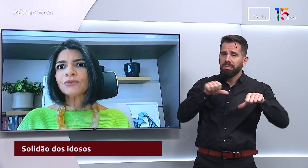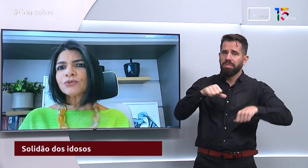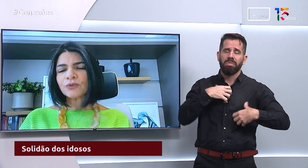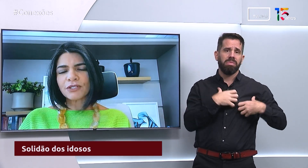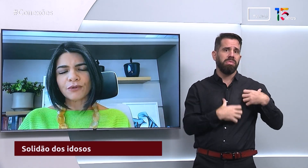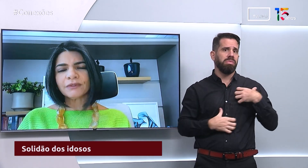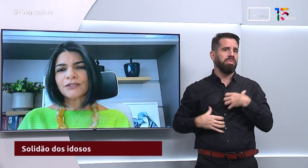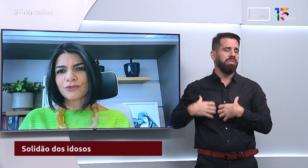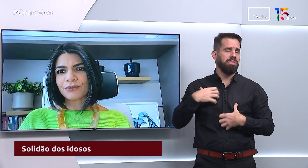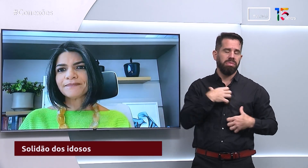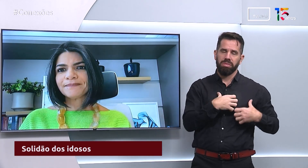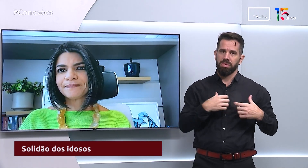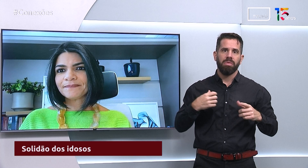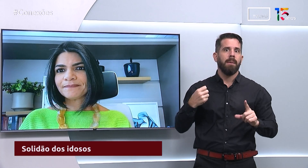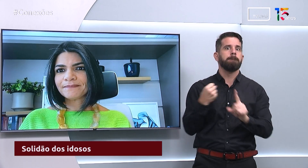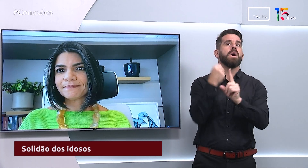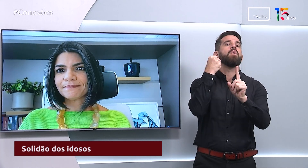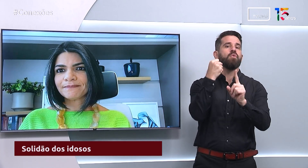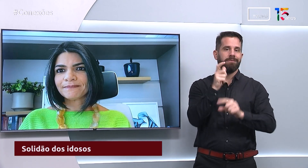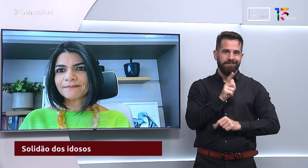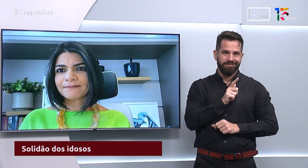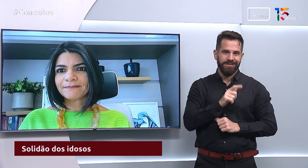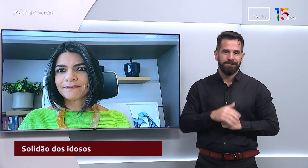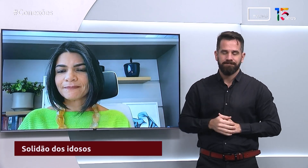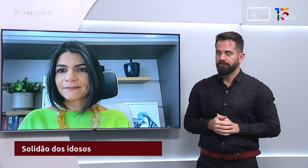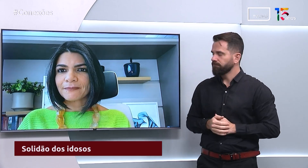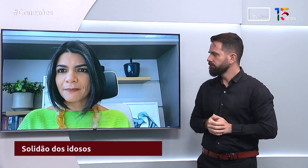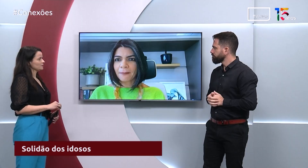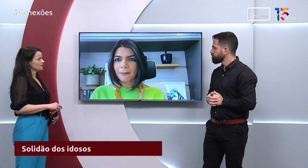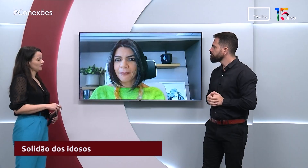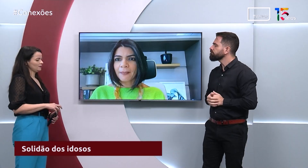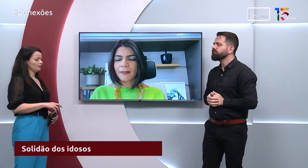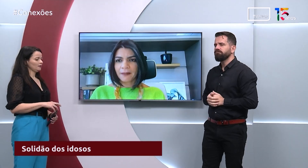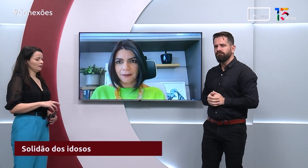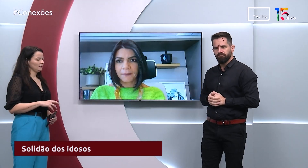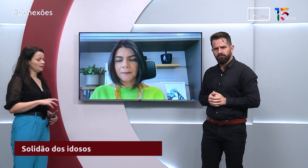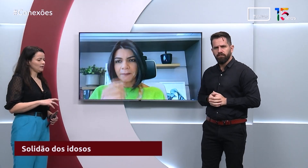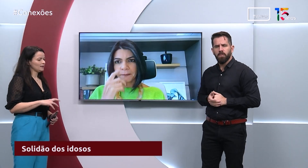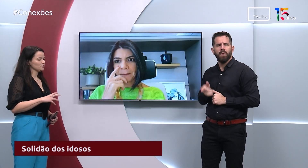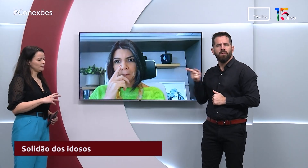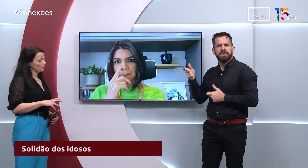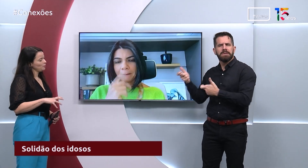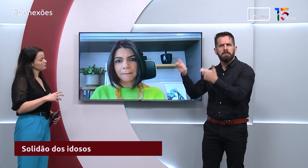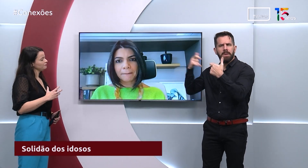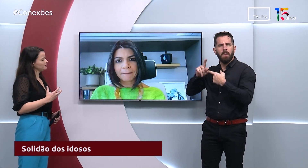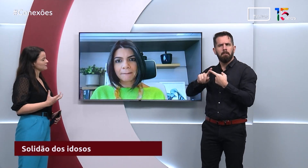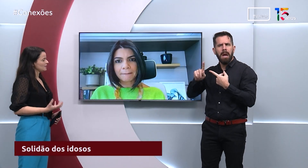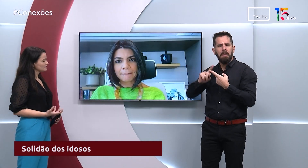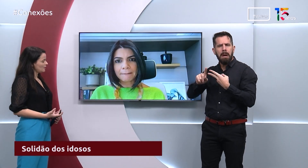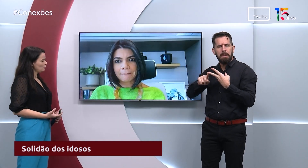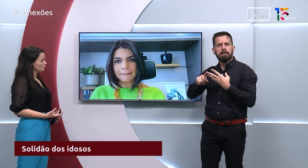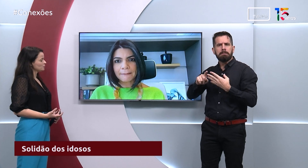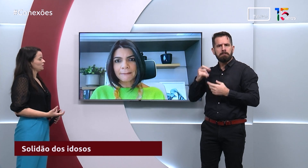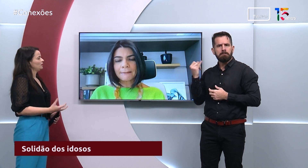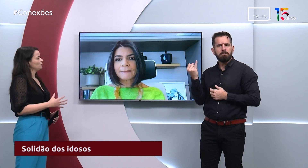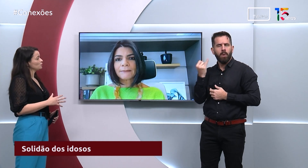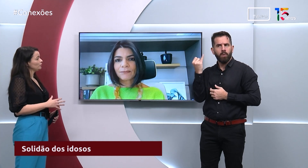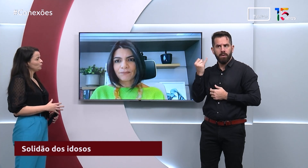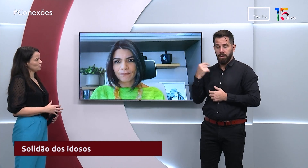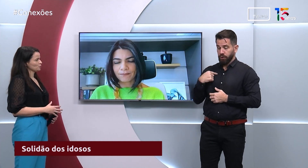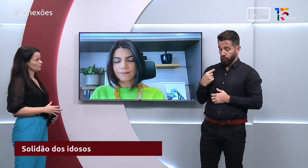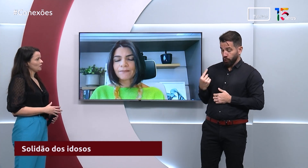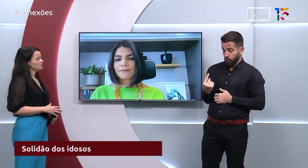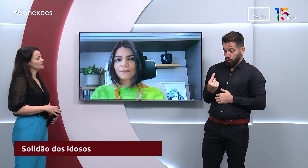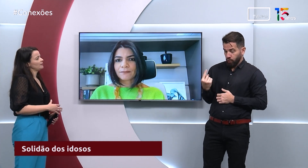abalada com todo esse contexto. Regiane, você destacou alguns pontos, né, em que a solidão pode influenciar a saúde de